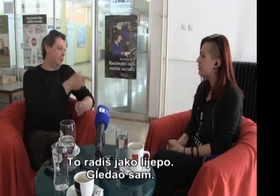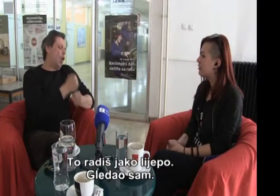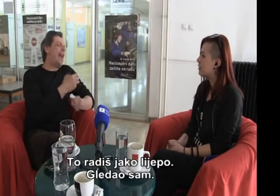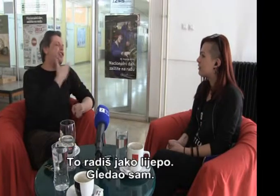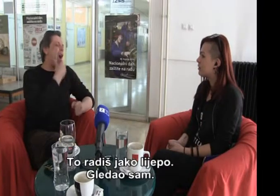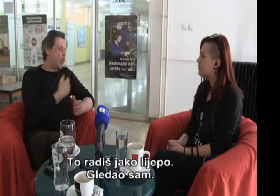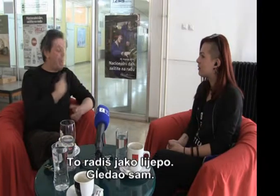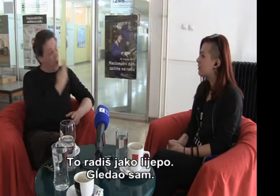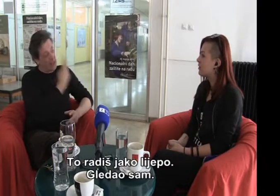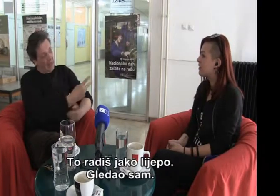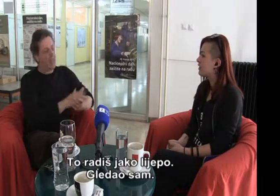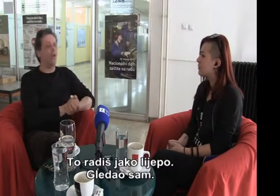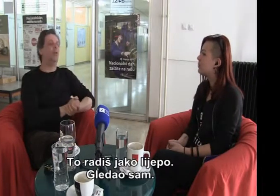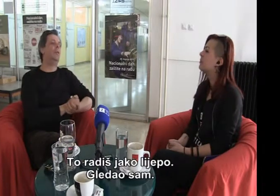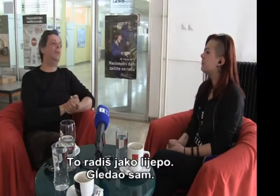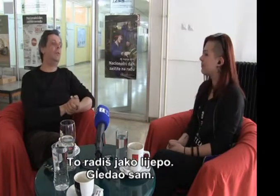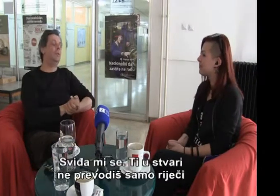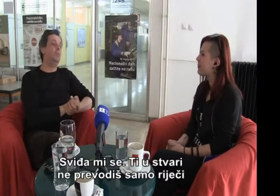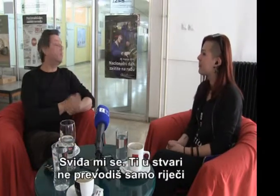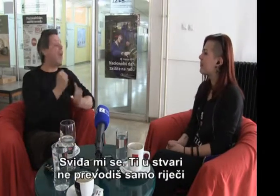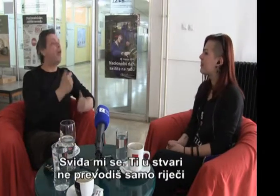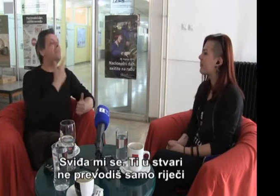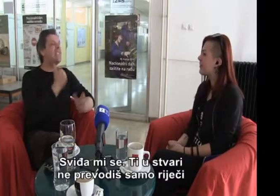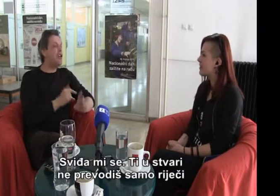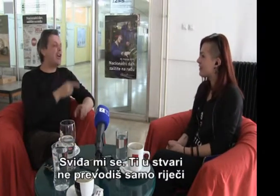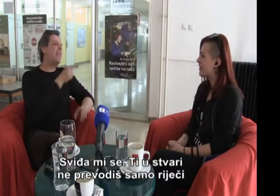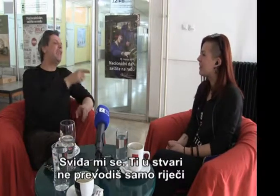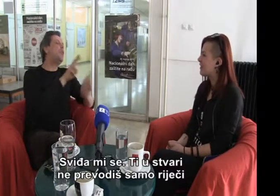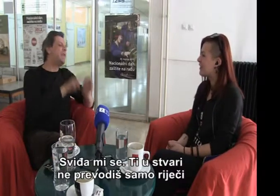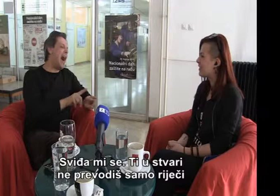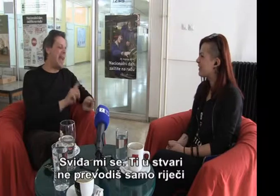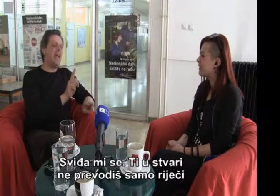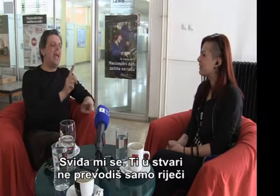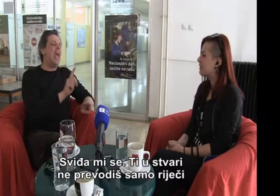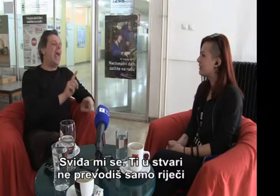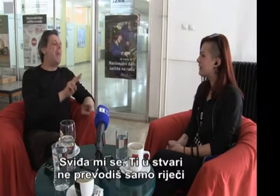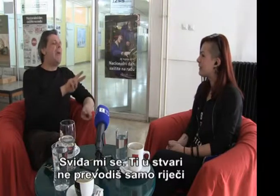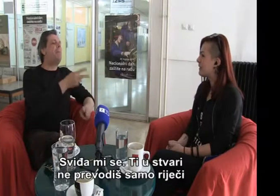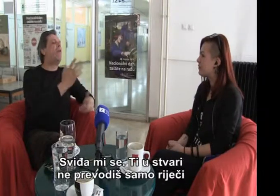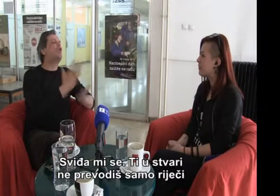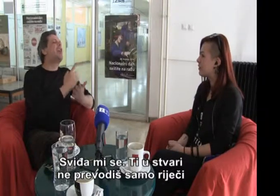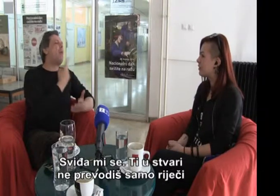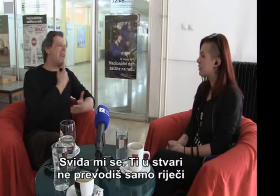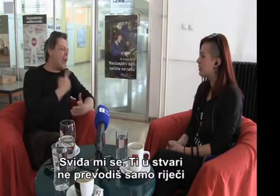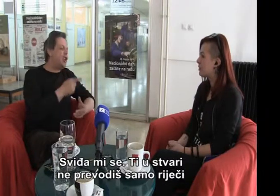To radiš jako lijepo, ja sam gledao, jako mi se sviđa, ti u stvari ne prevodiš samo riječi,